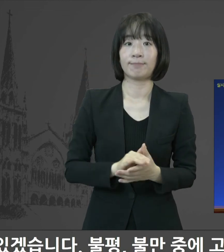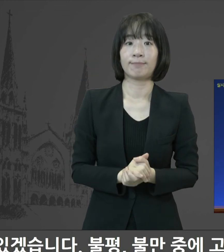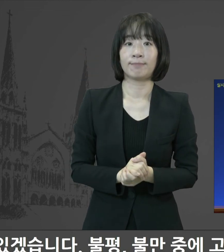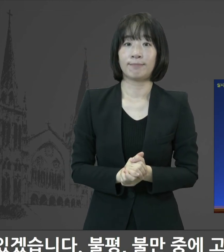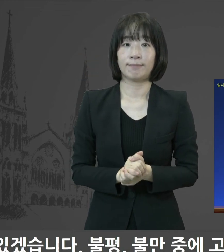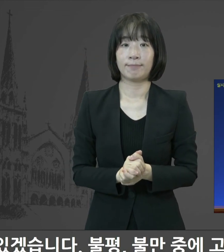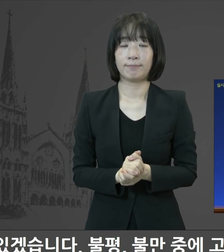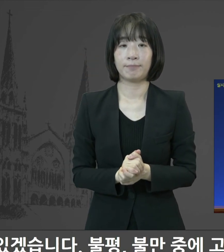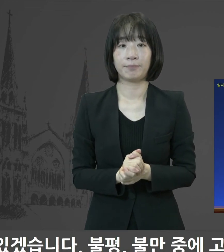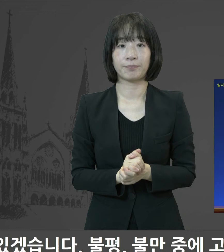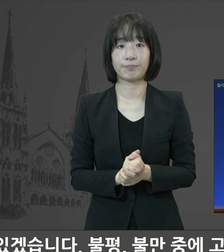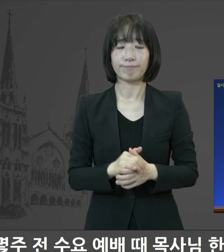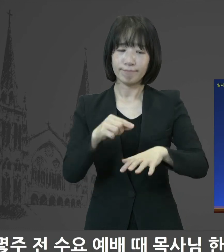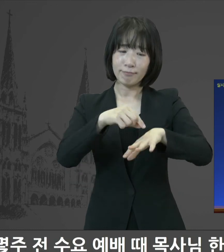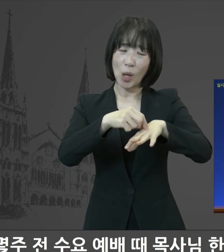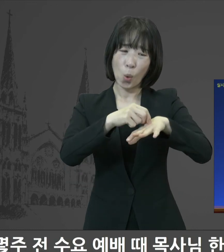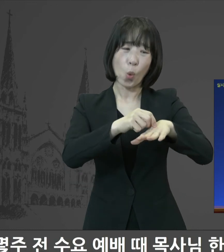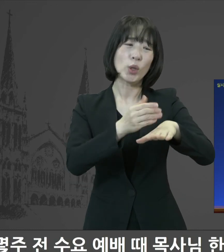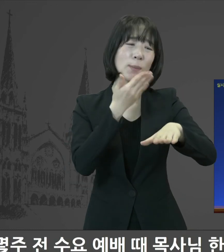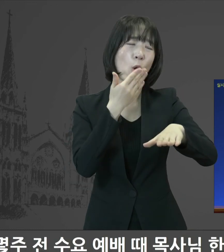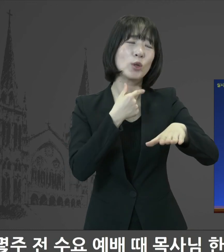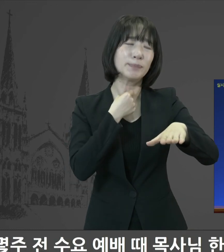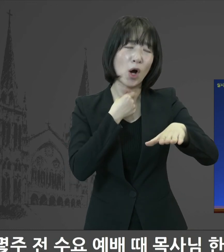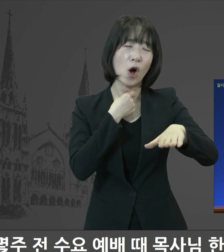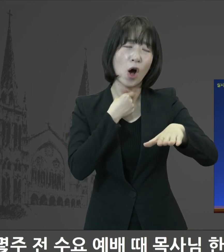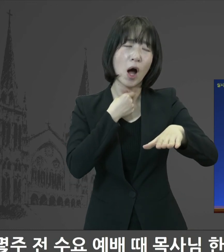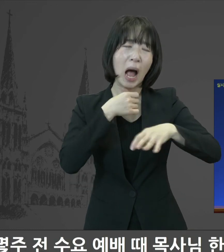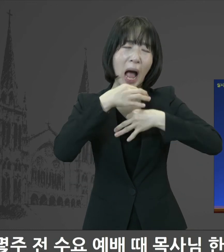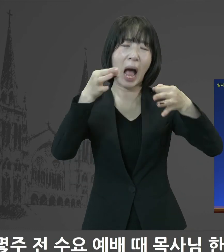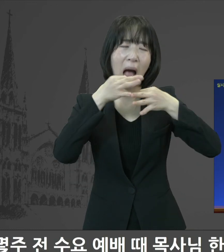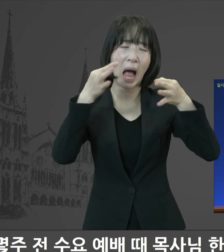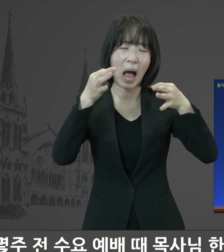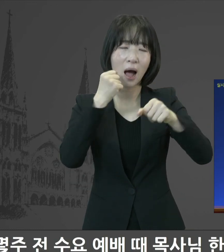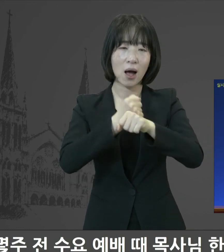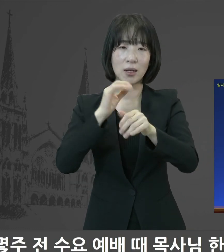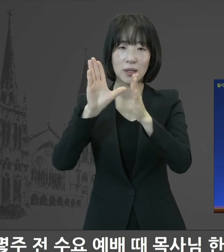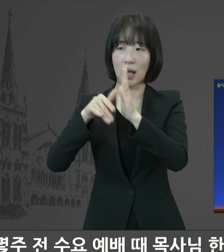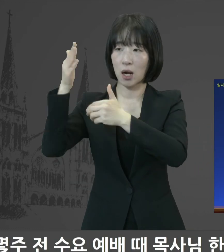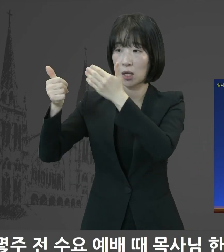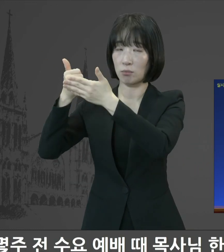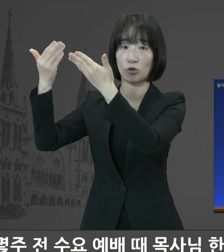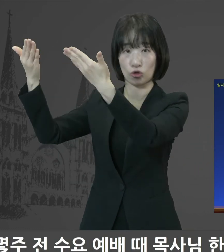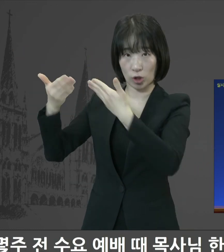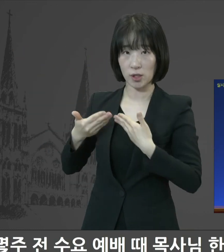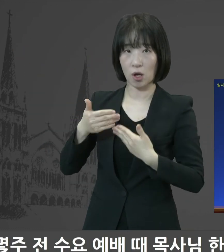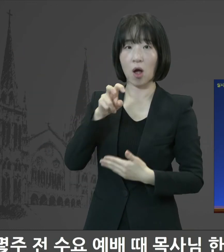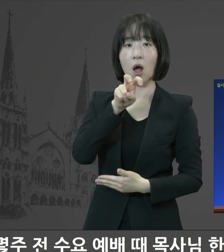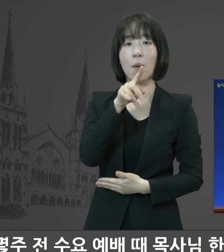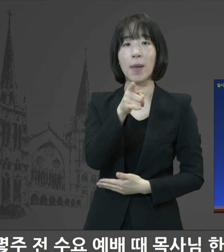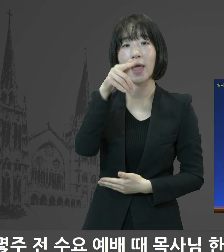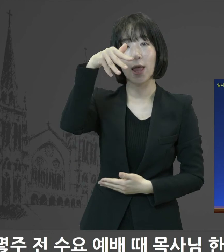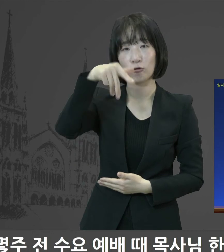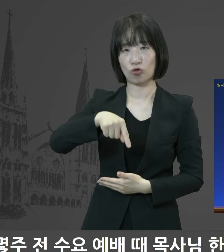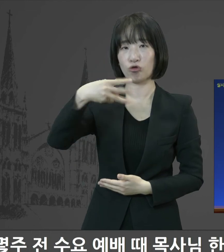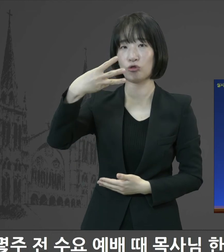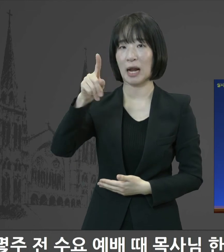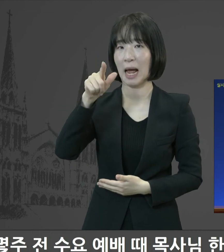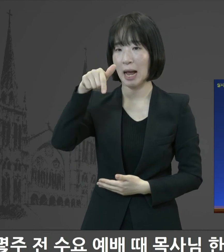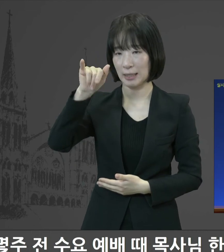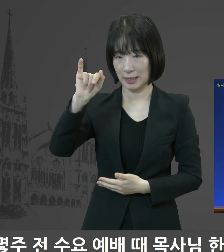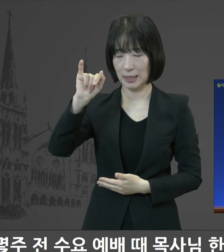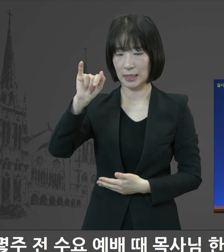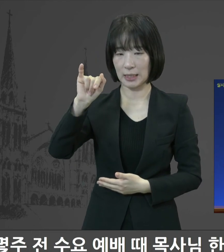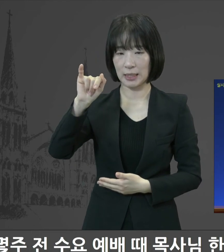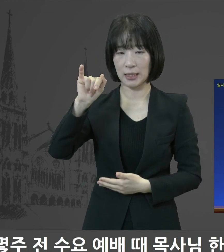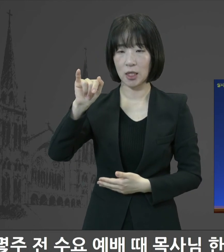거예요. 고기 먹고 싶다니까 하나님이 고기 주셨어요. 메추라기를 주셨습니다. 얼만큼 많이 주셨냐면요,